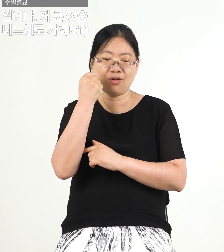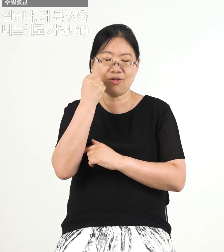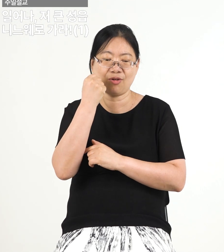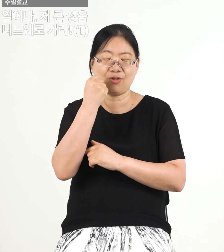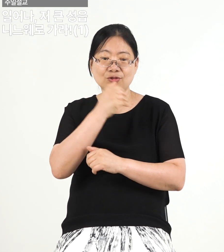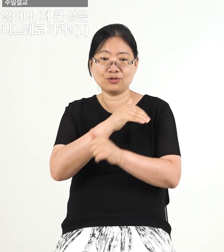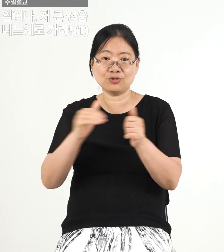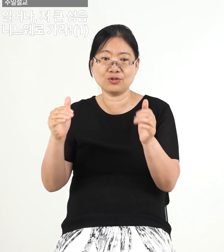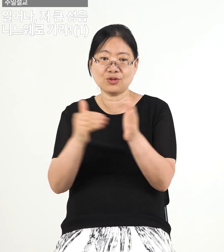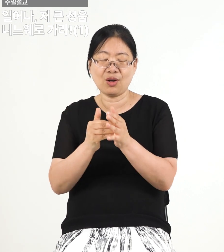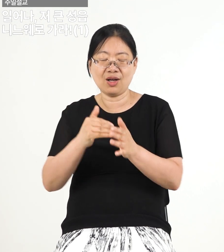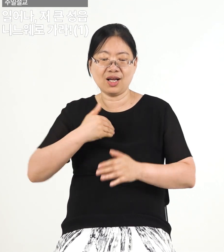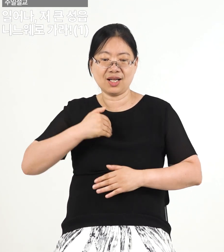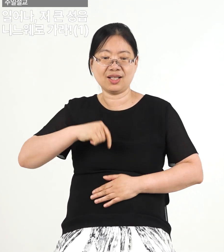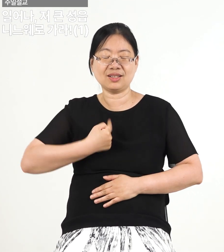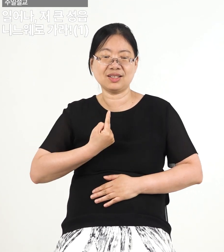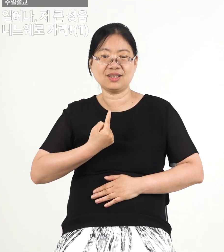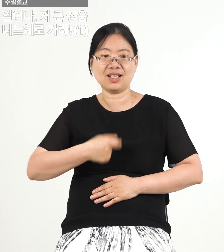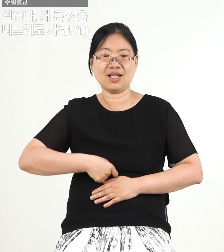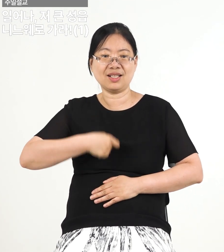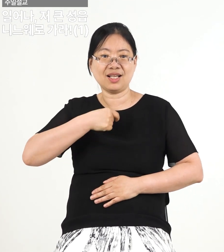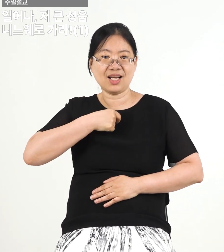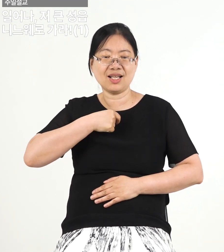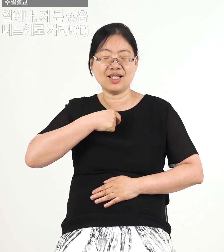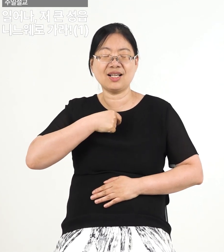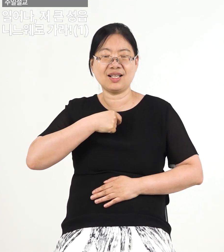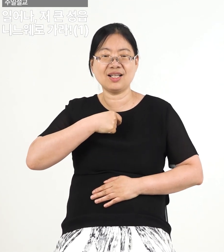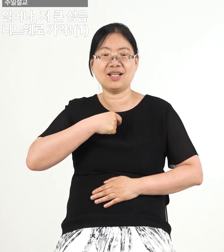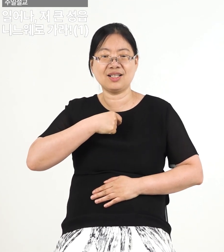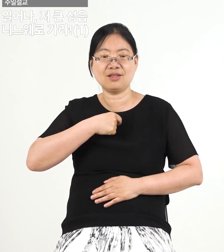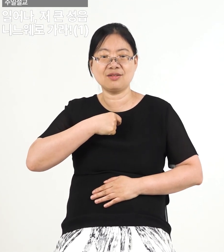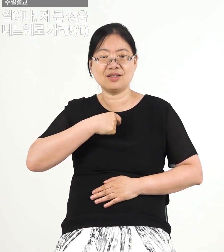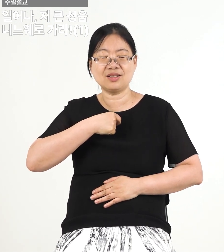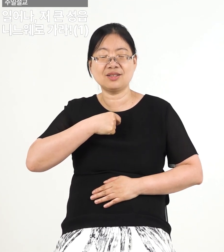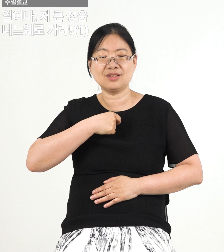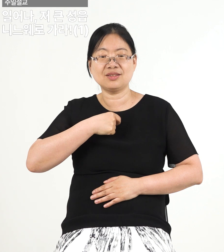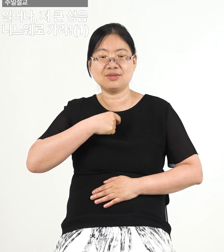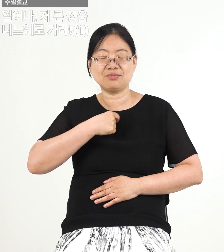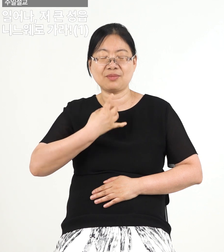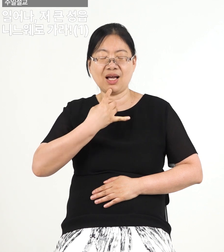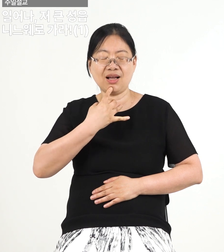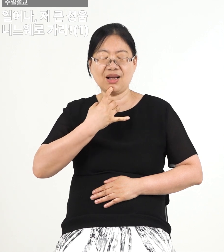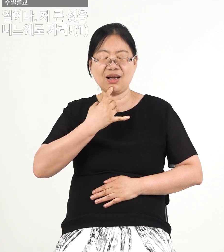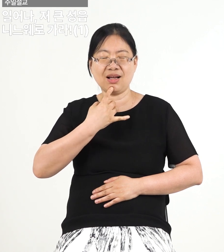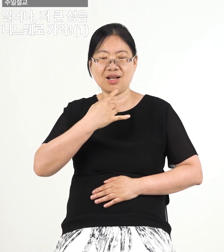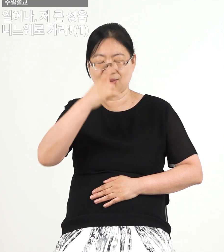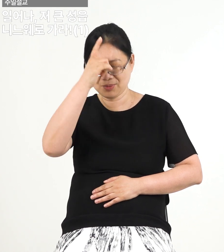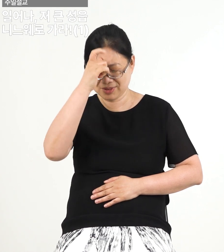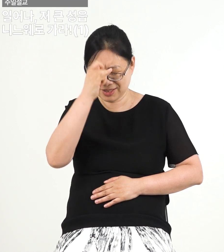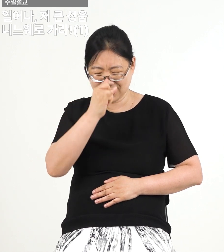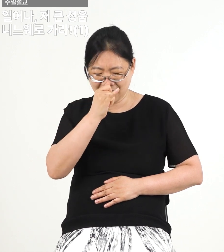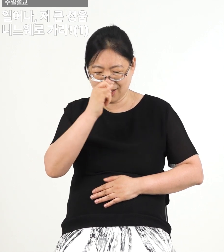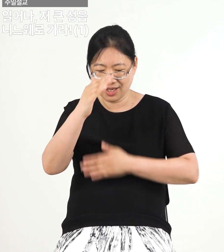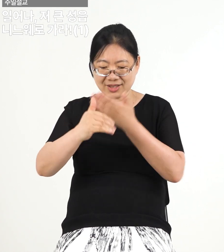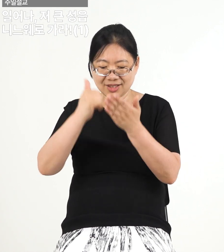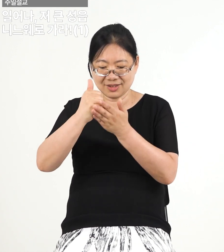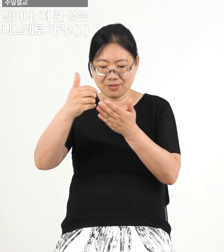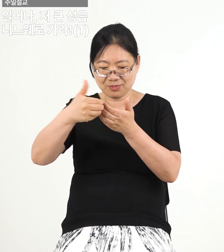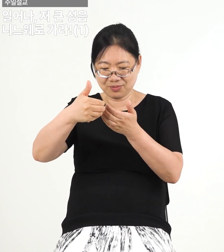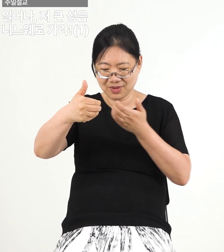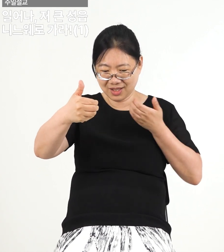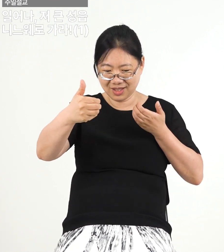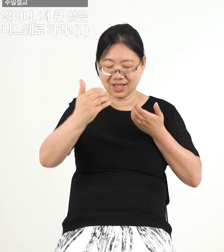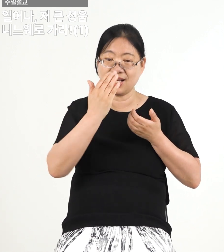죽여버리고 자기들의 의의를 팽창한 채 하나님과 점점 멀어져가는